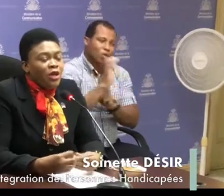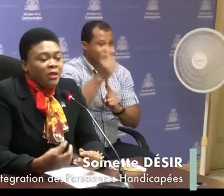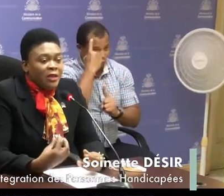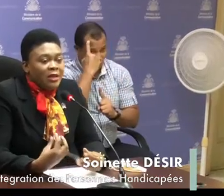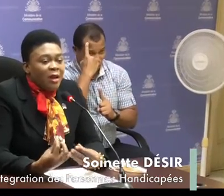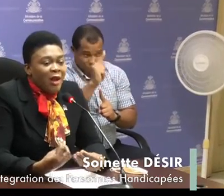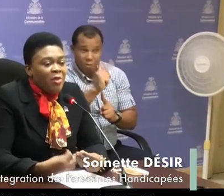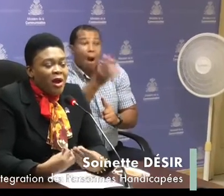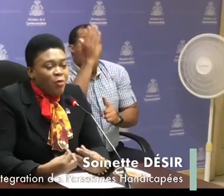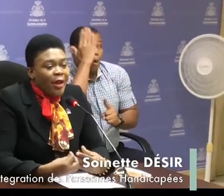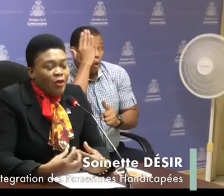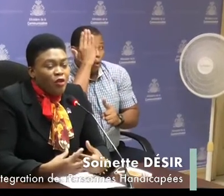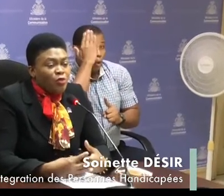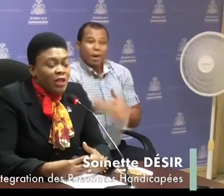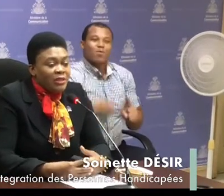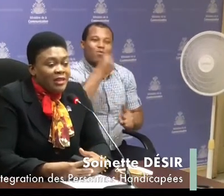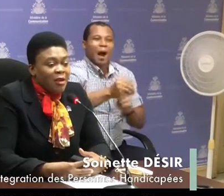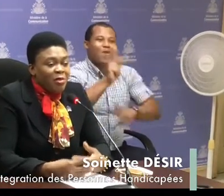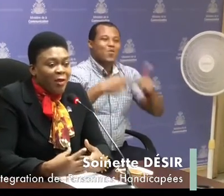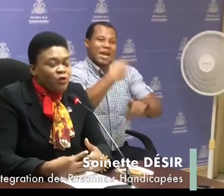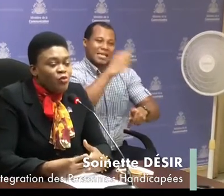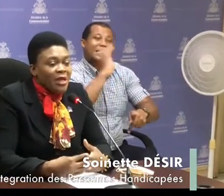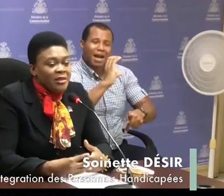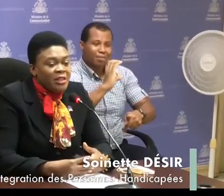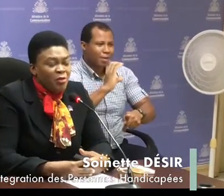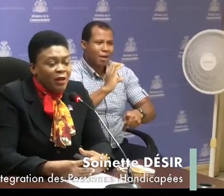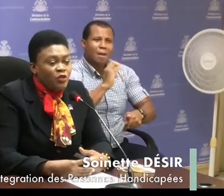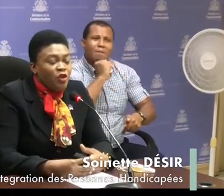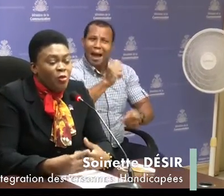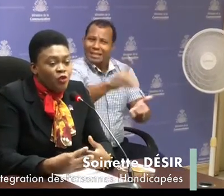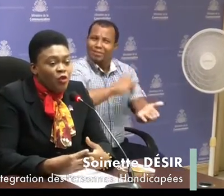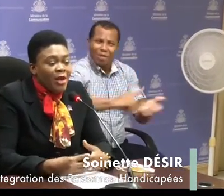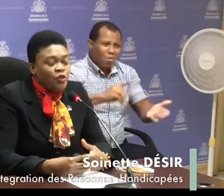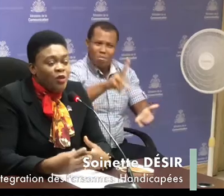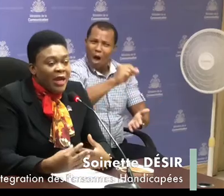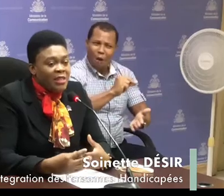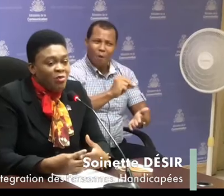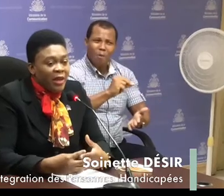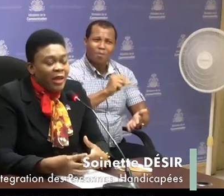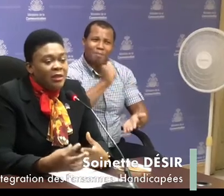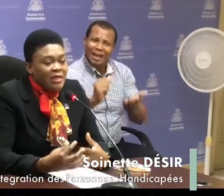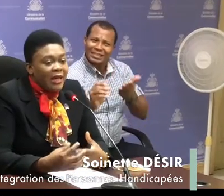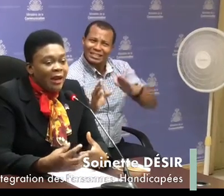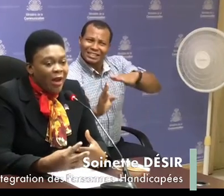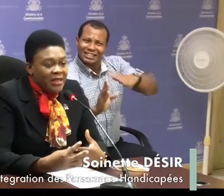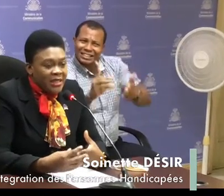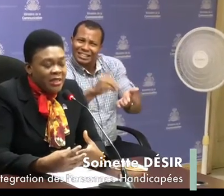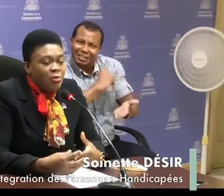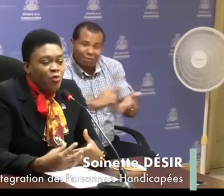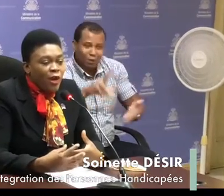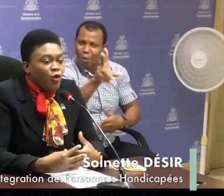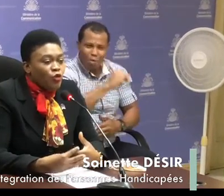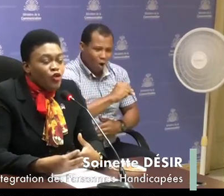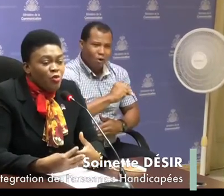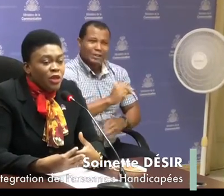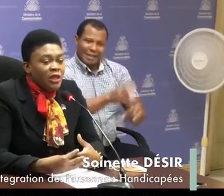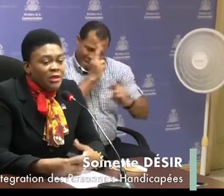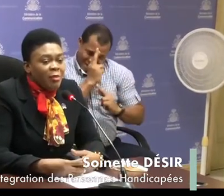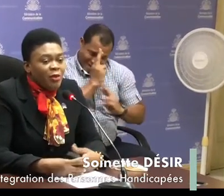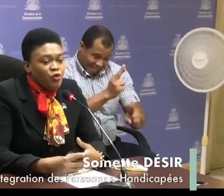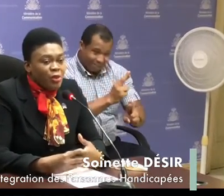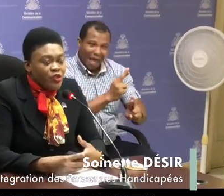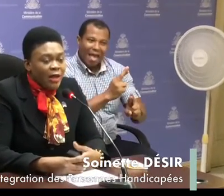que li capable d'employer un monde qui est handicapé, pas sous base de discrimination, mais sur une base de respect, ça la loi dit, pour inclusion monde